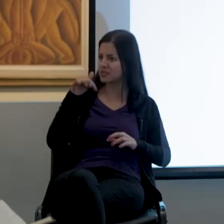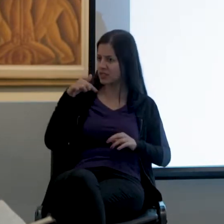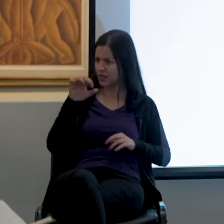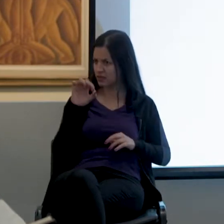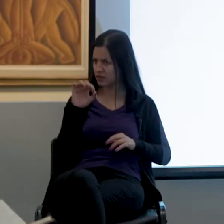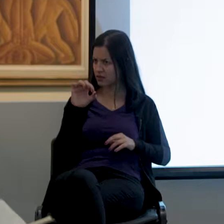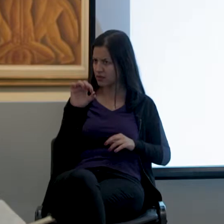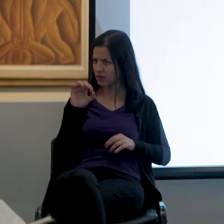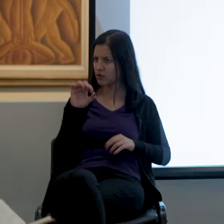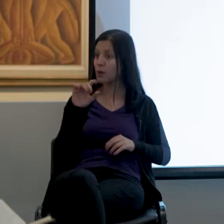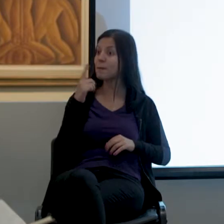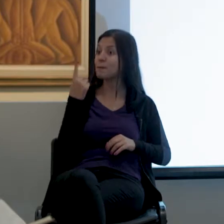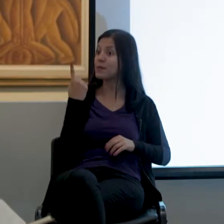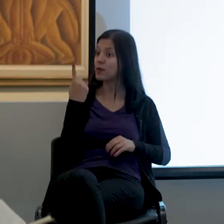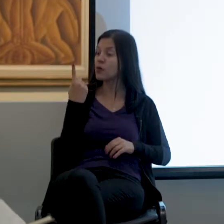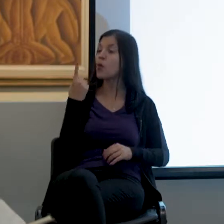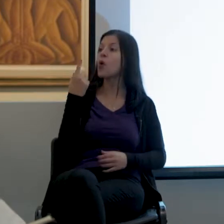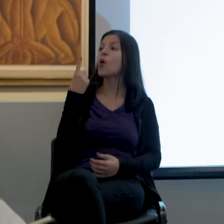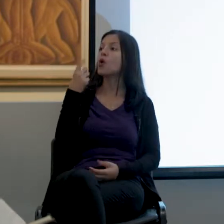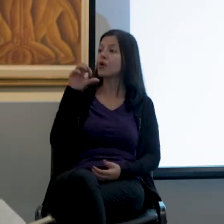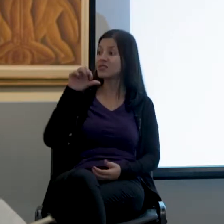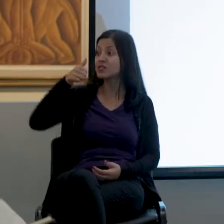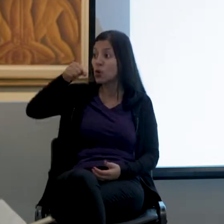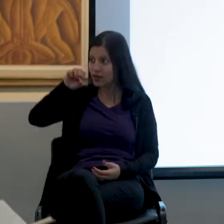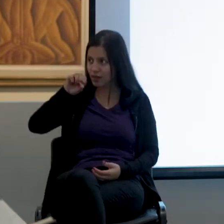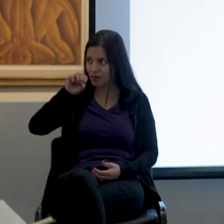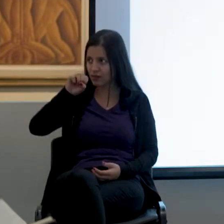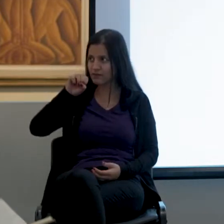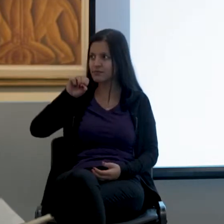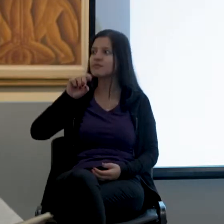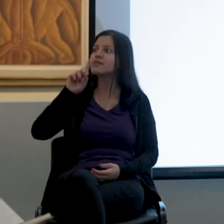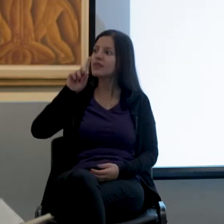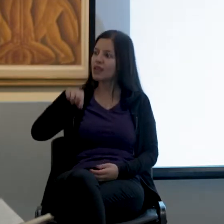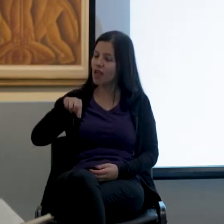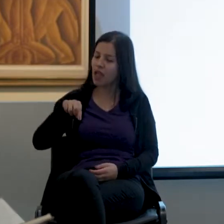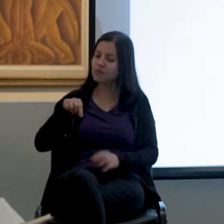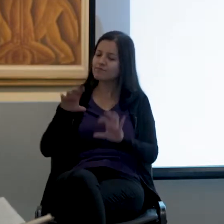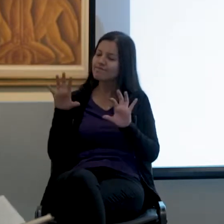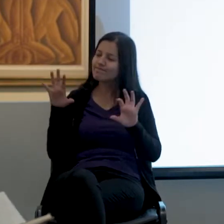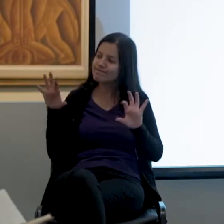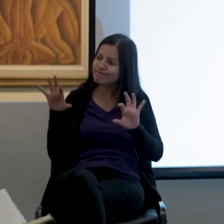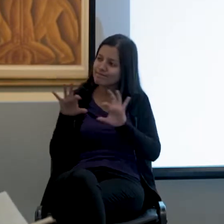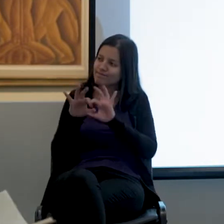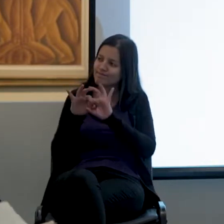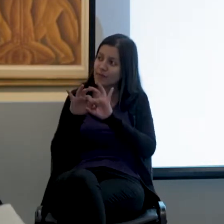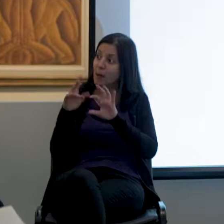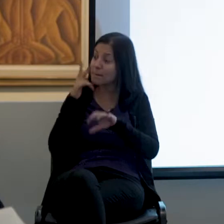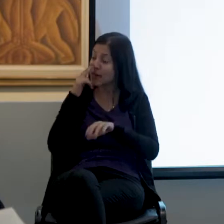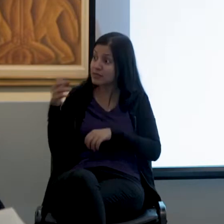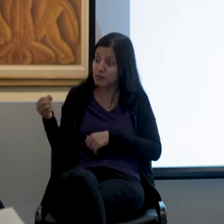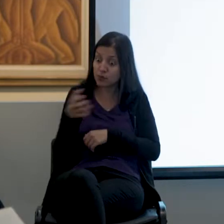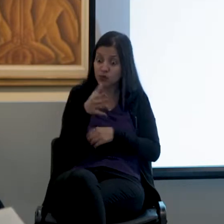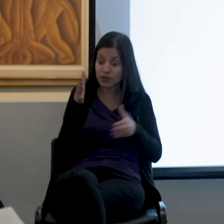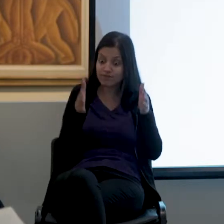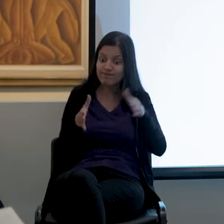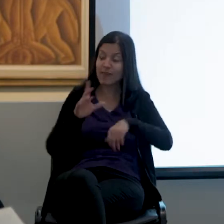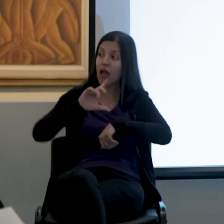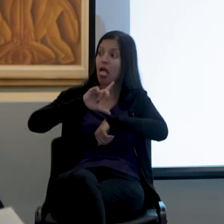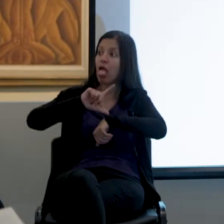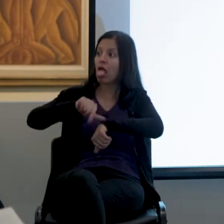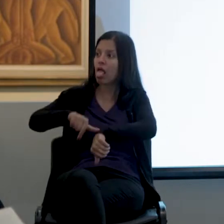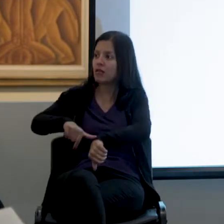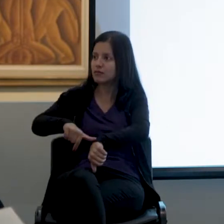semana passada. Muito tardiamente. São países de uma modernização profundamente atrasada. Por isso